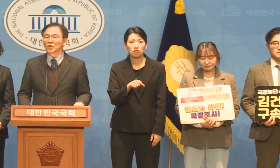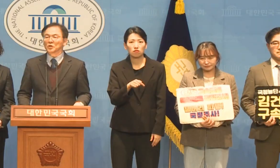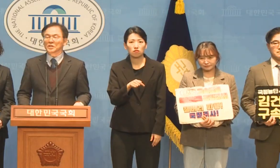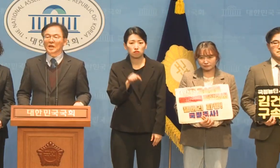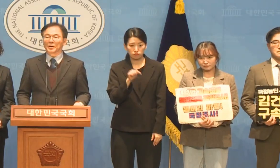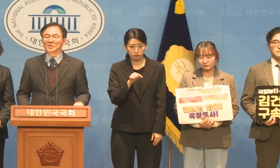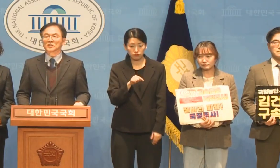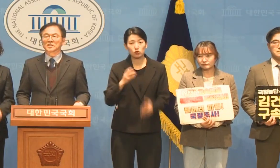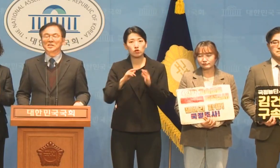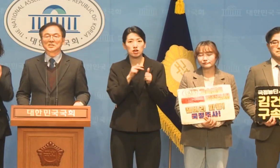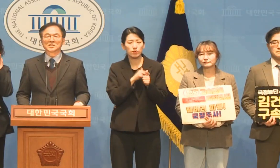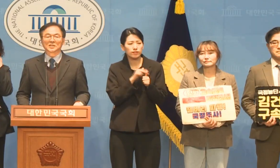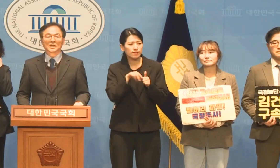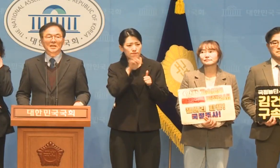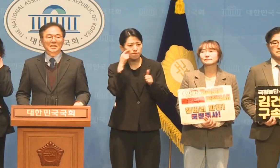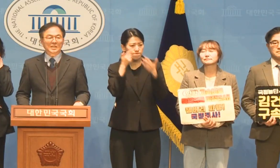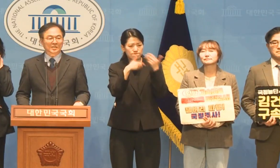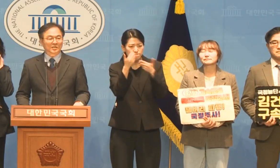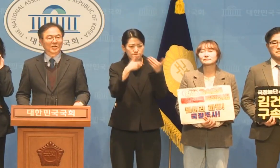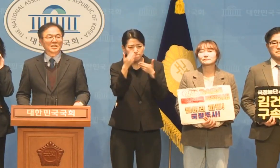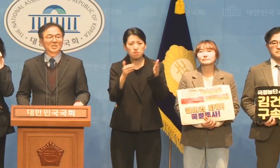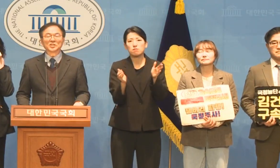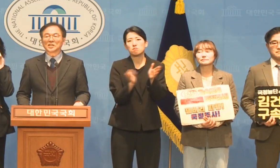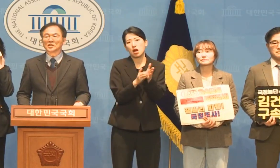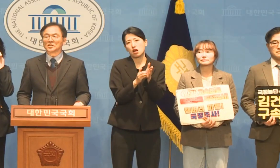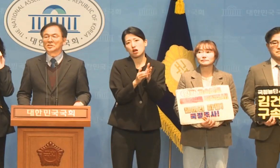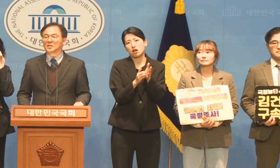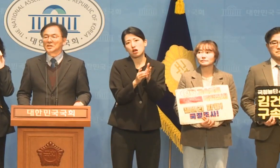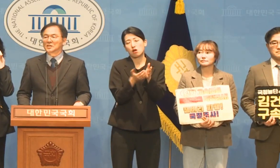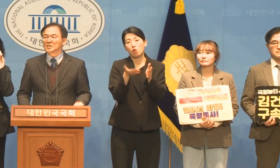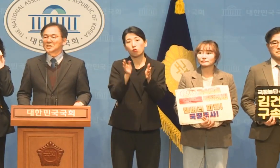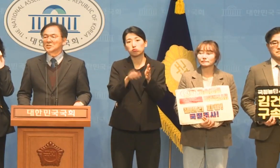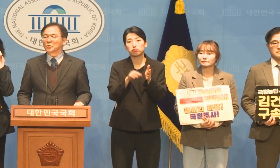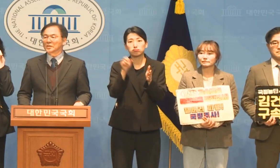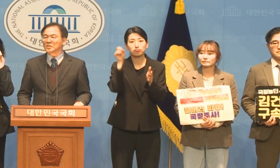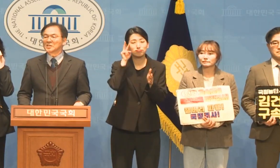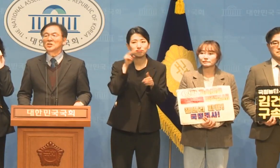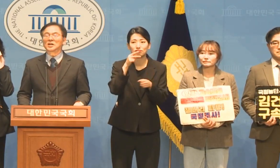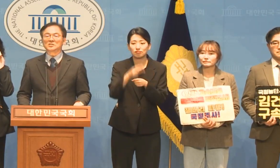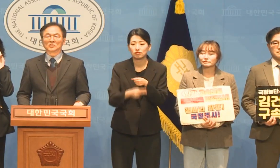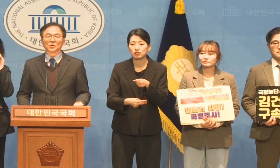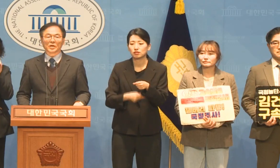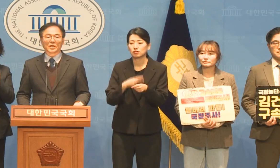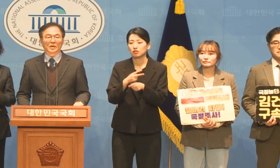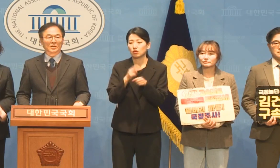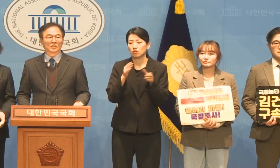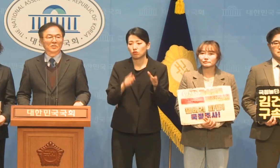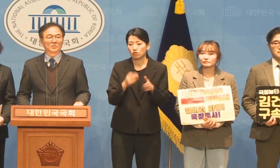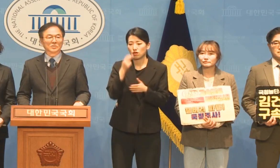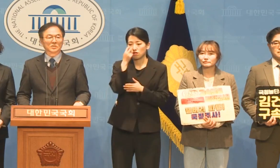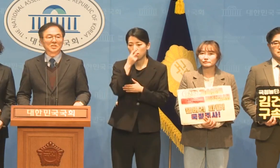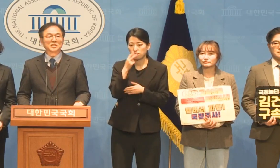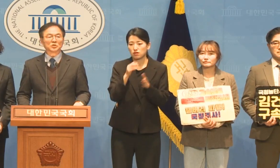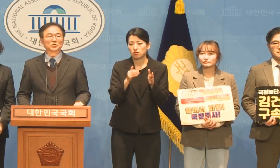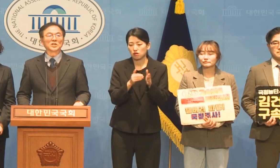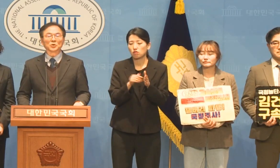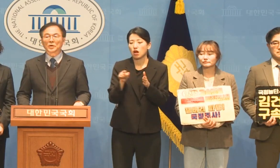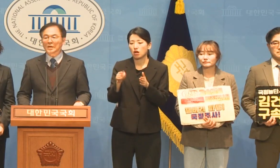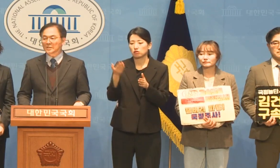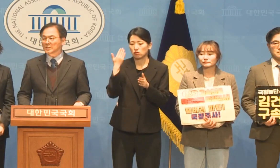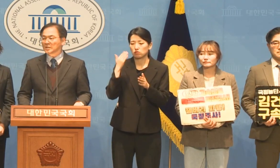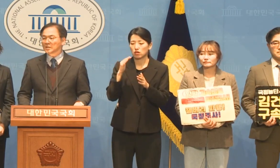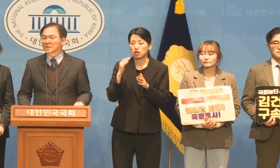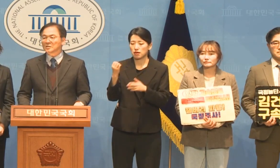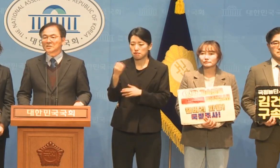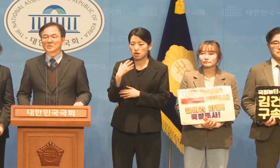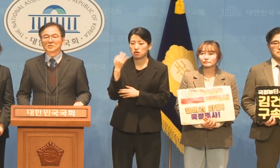이미 국회의원들이 다 밝혔던 사실을 거의 2년이 되는 시점에 와서 인정하는 정도의 진실을 숨기기